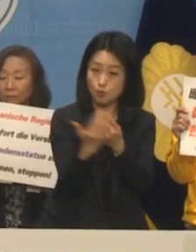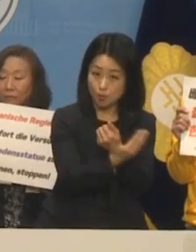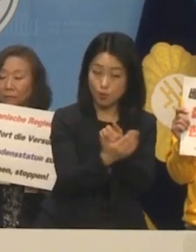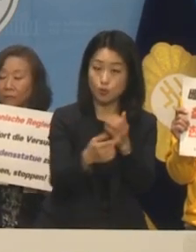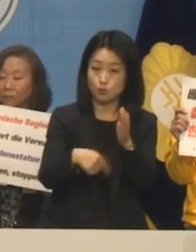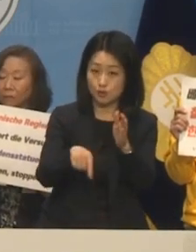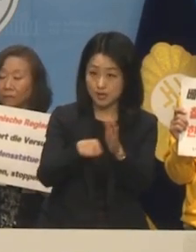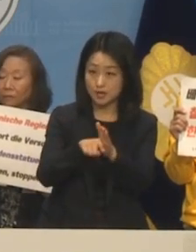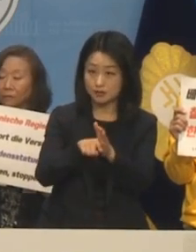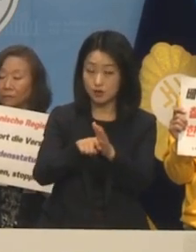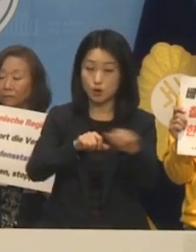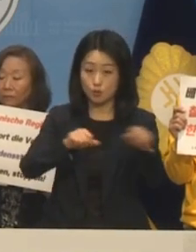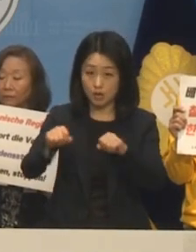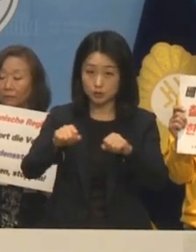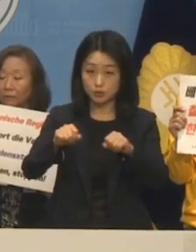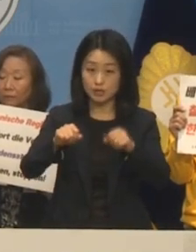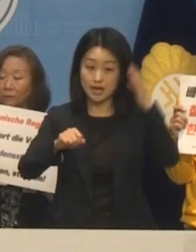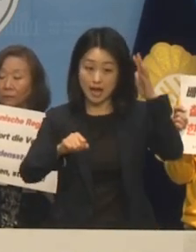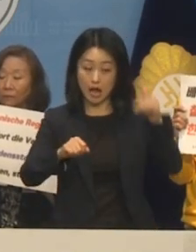보호하라.